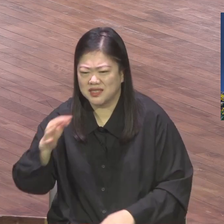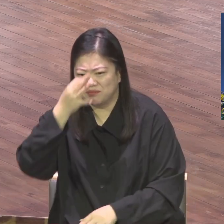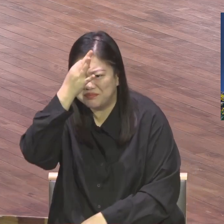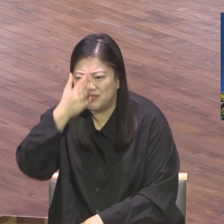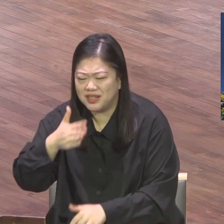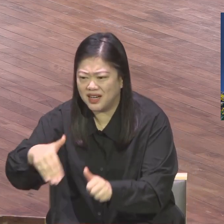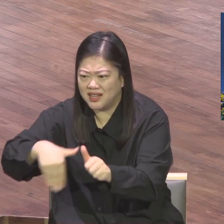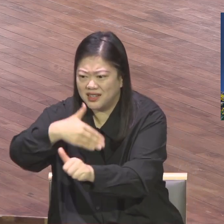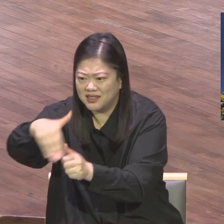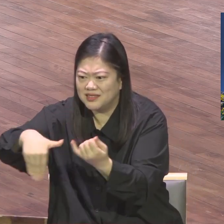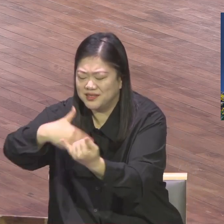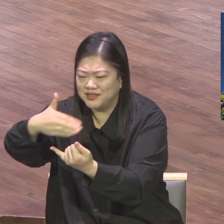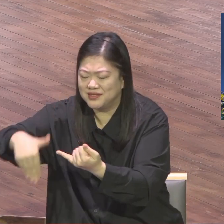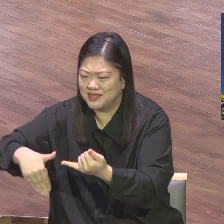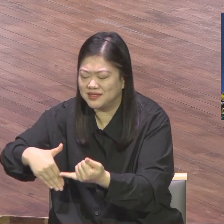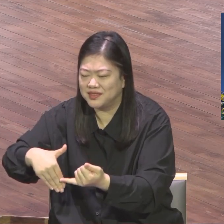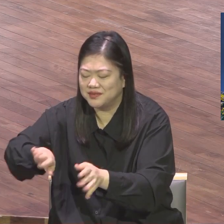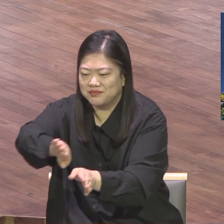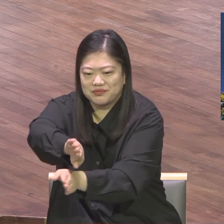노총각들 잘 몰라.